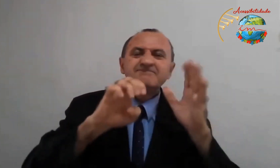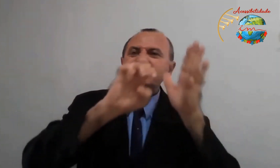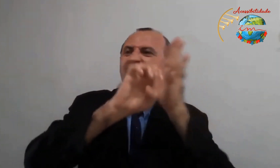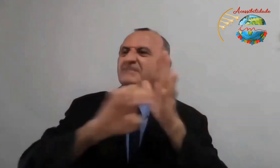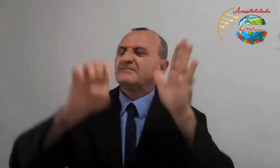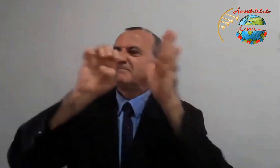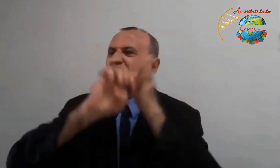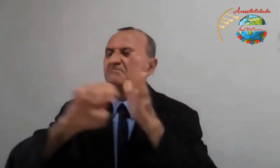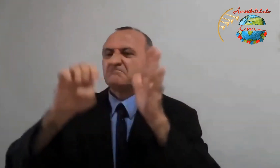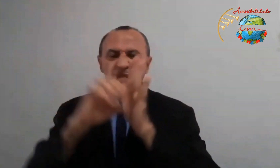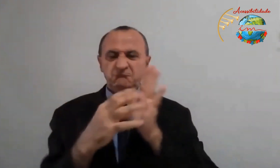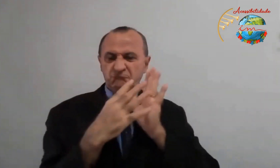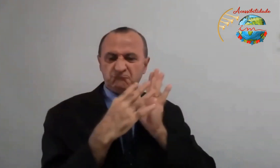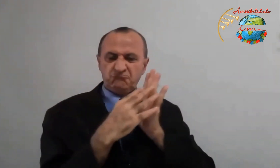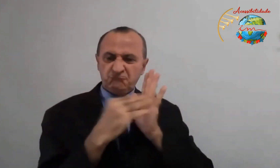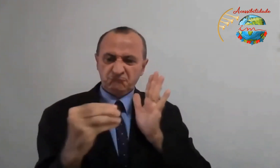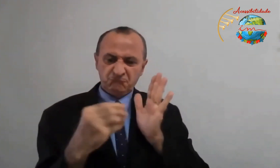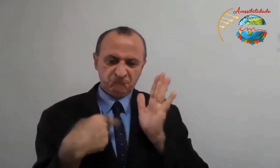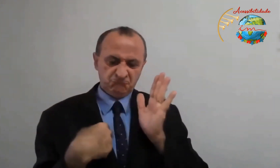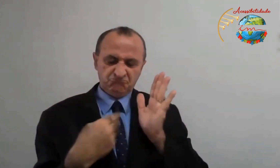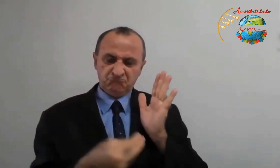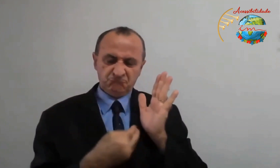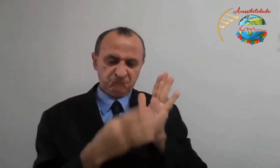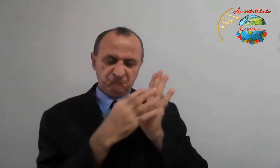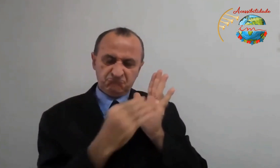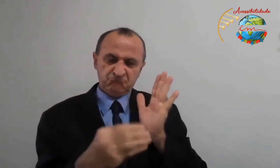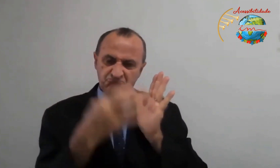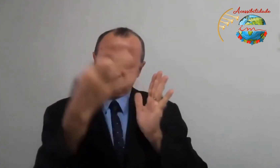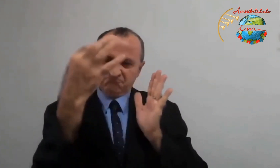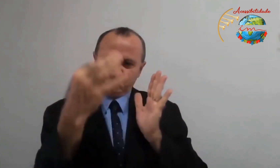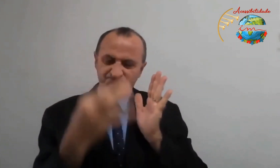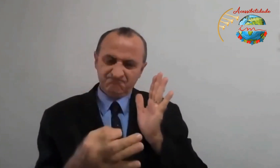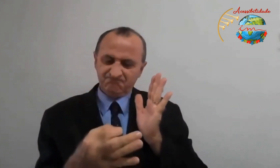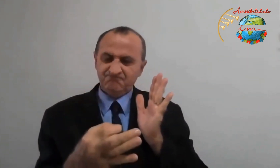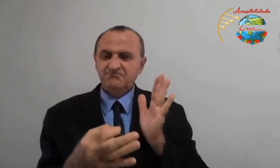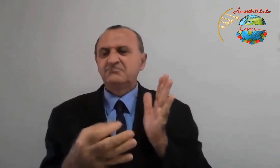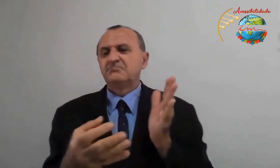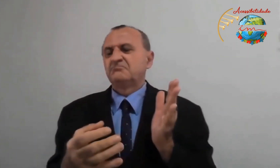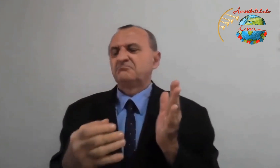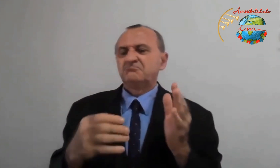de evangelizar, poder para testemunhar,